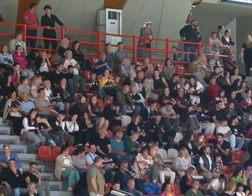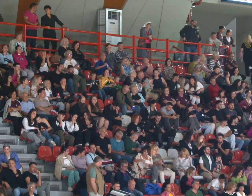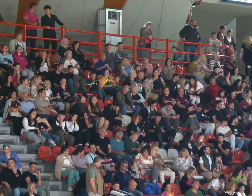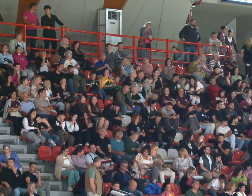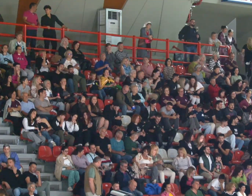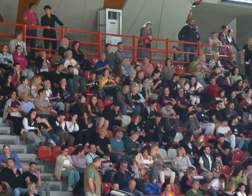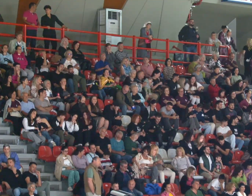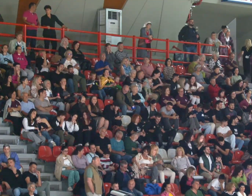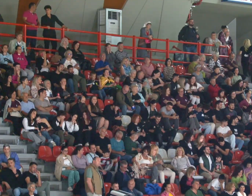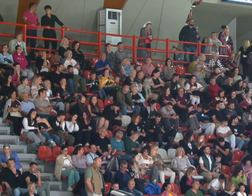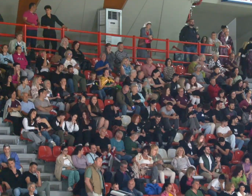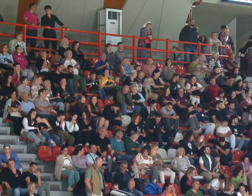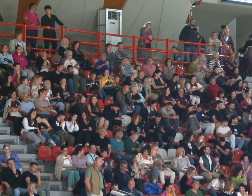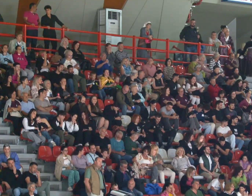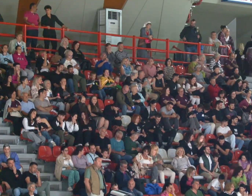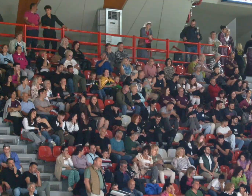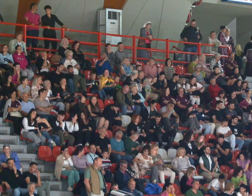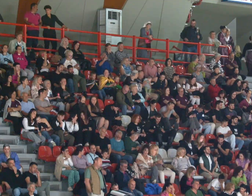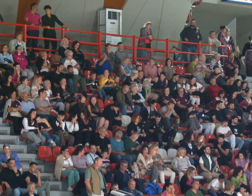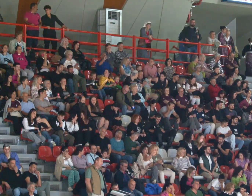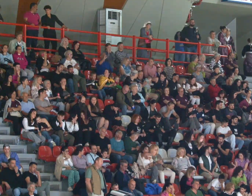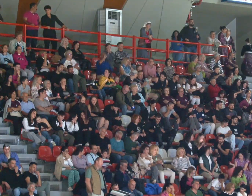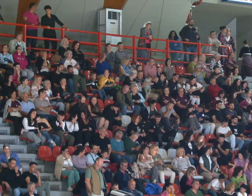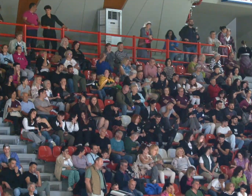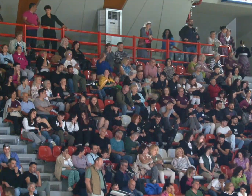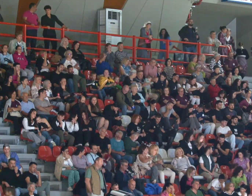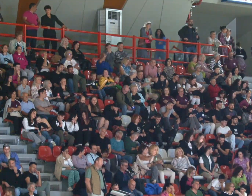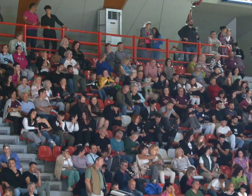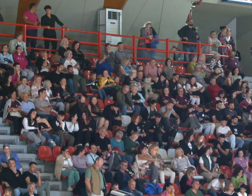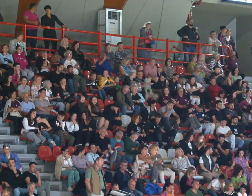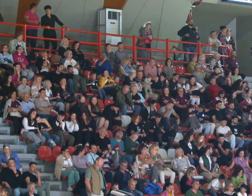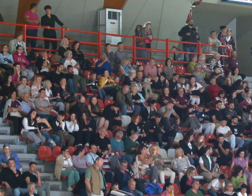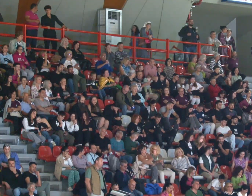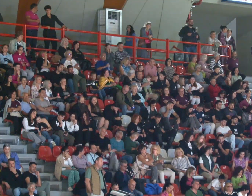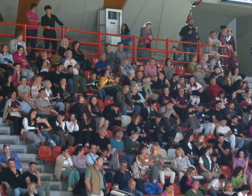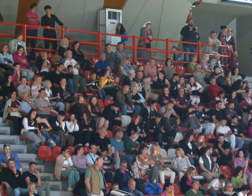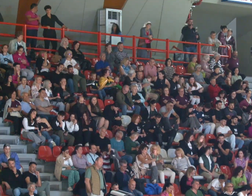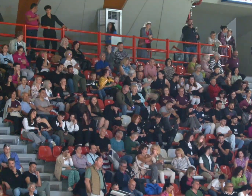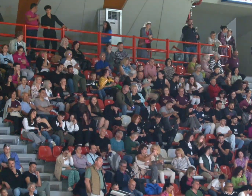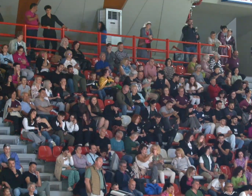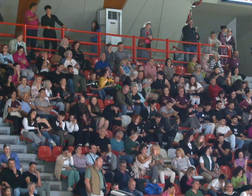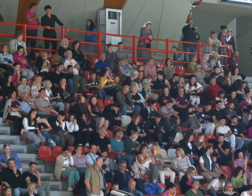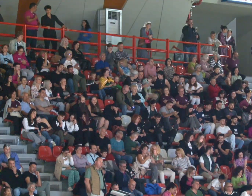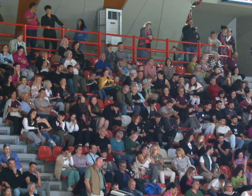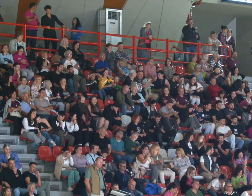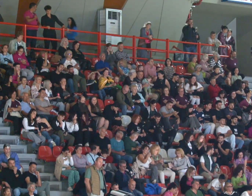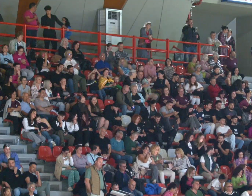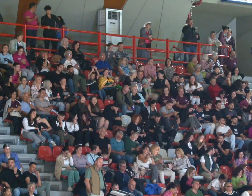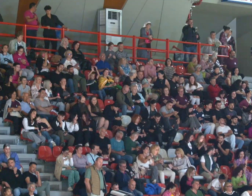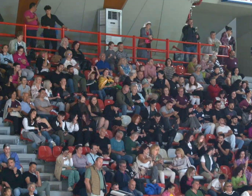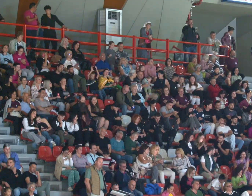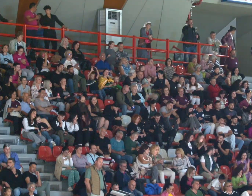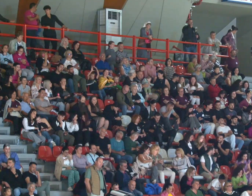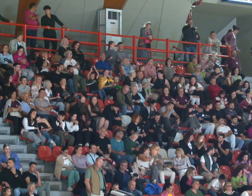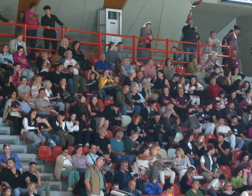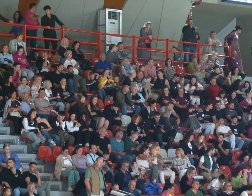Γιώργο Βαρυθμιάδη, και ευχαριστώ πολύ από τα βάθη της καρδιάς μου για αυτή την ξεχωριστή τιμή που